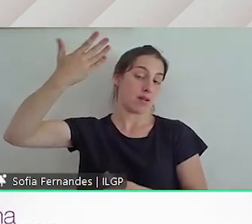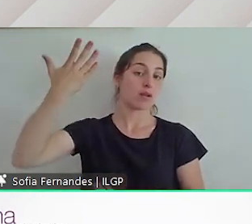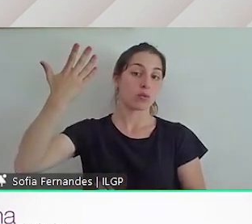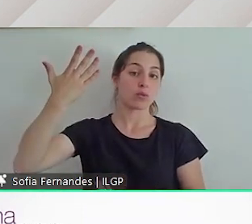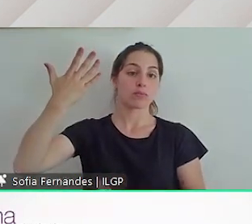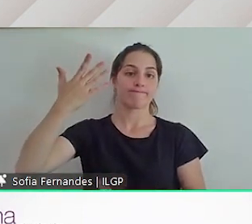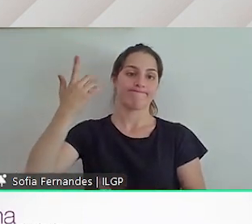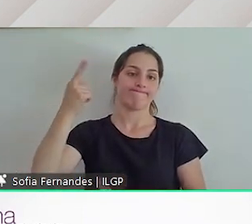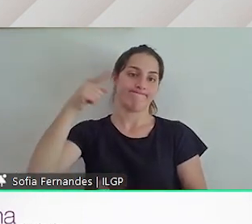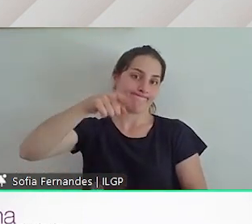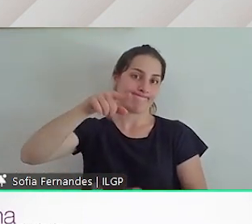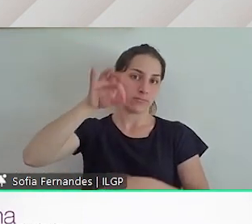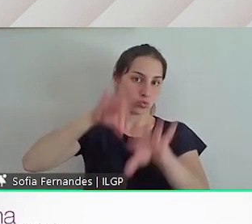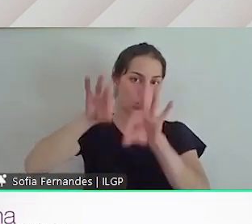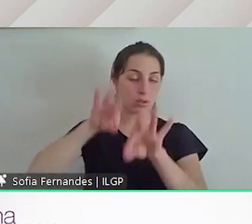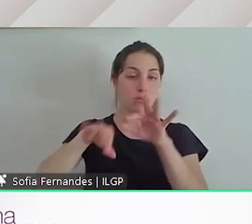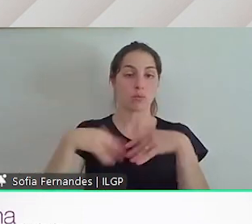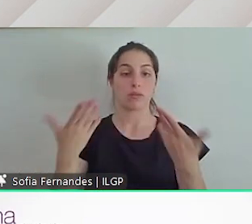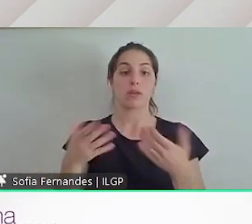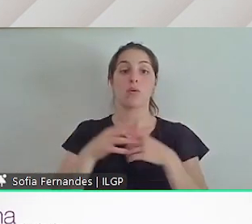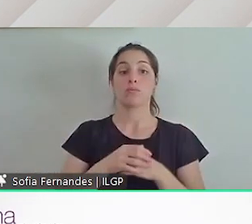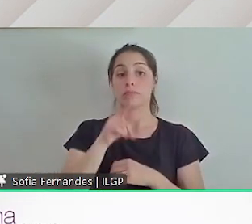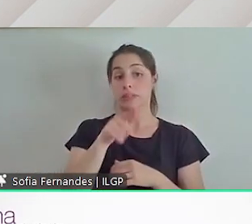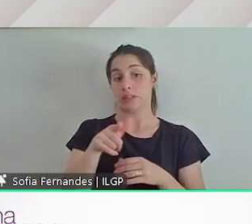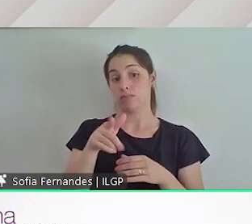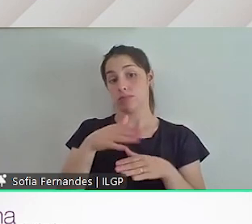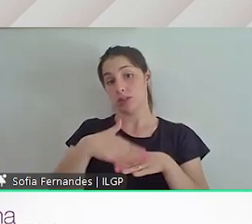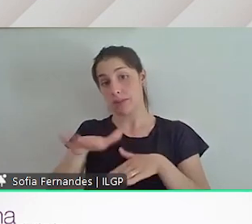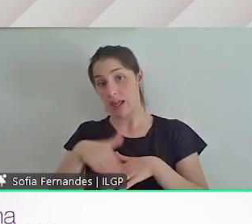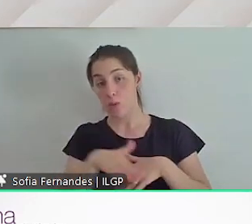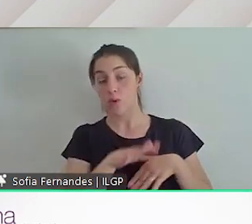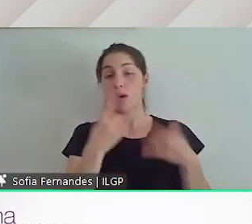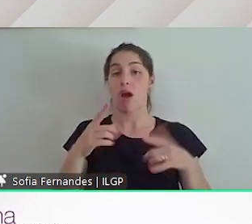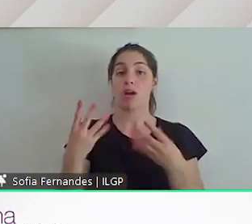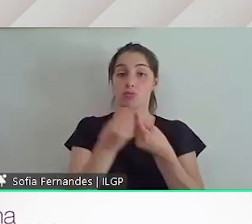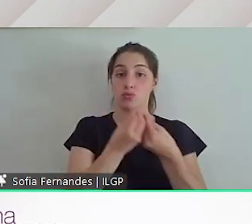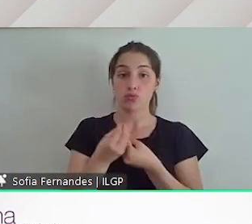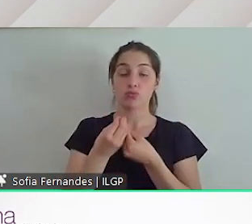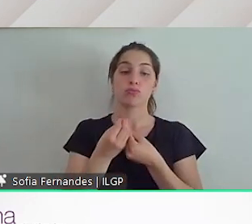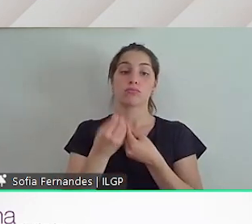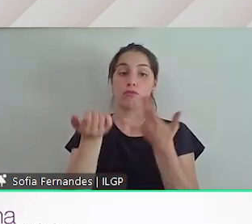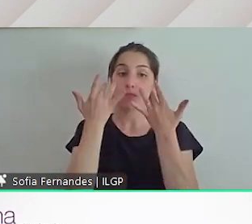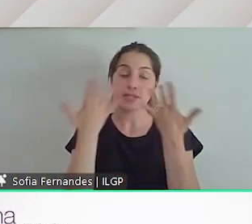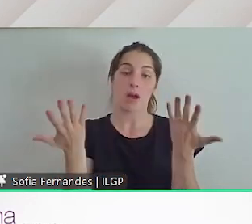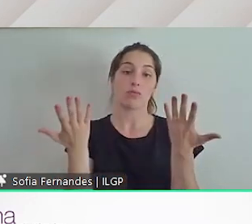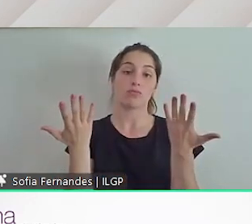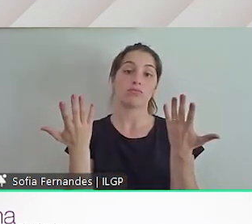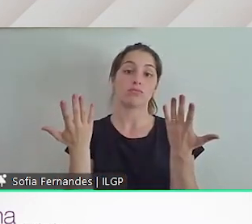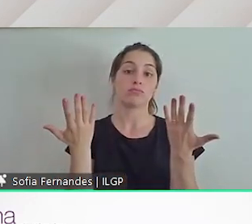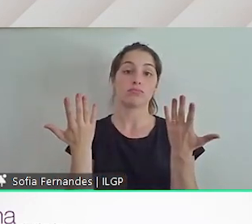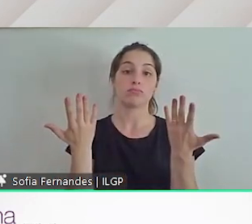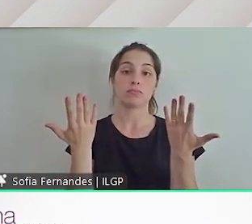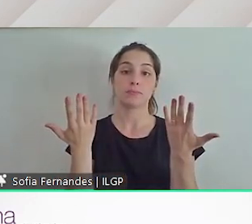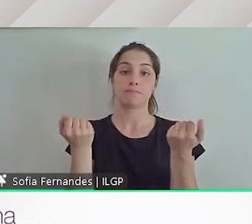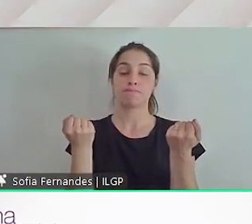e liderança. E, portanto, aqui neste separador há um conjunto de informações,